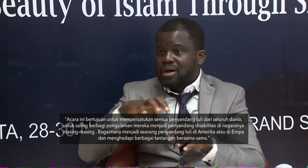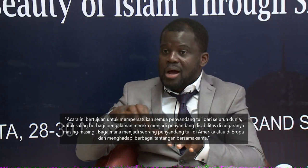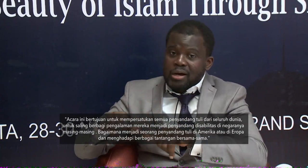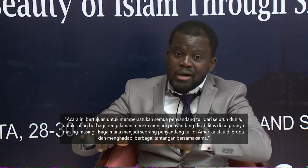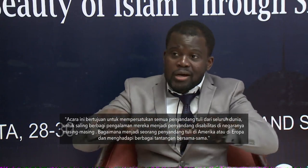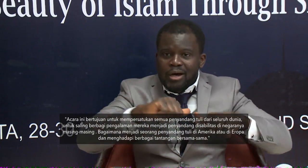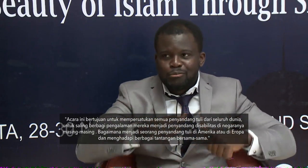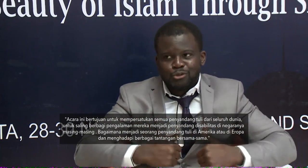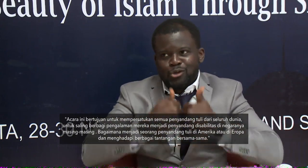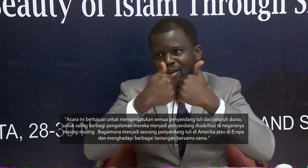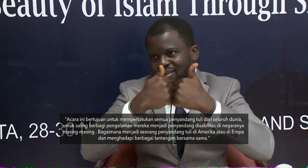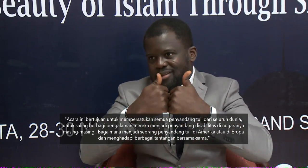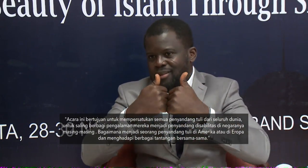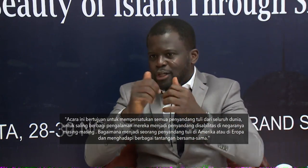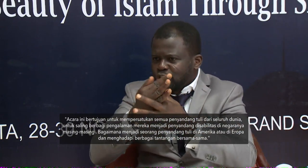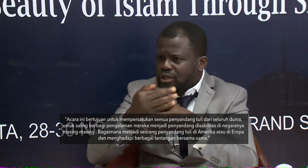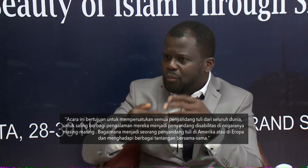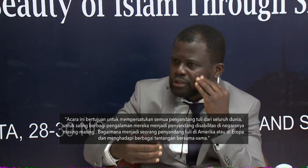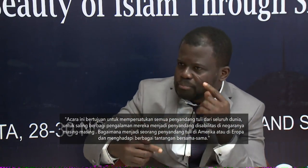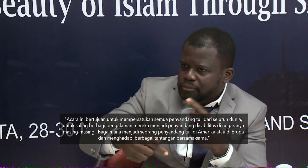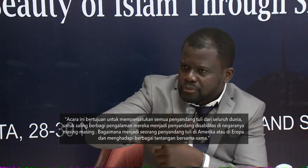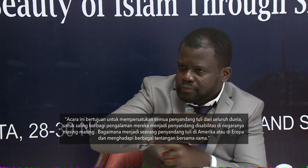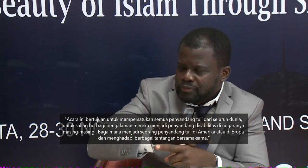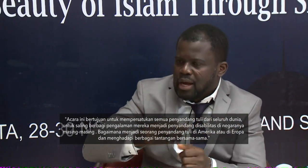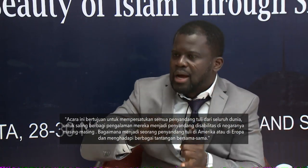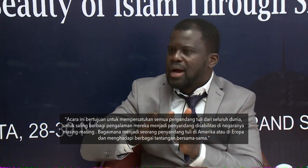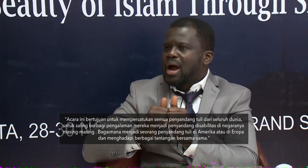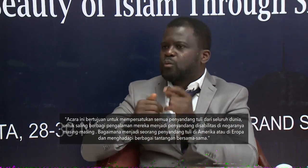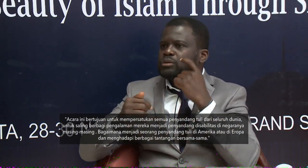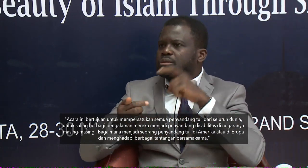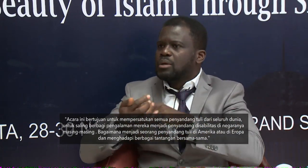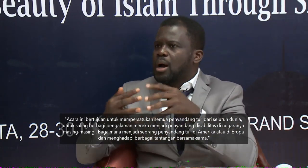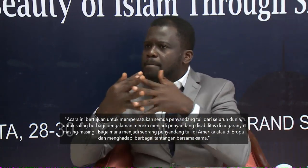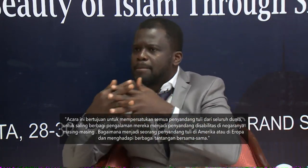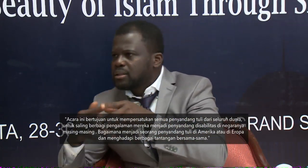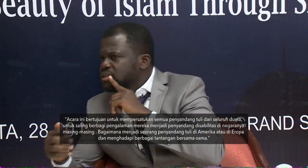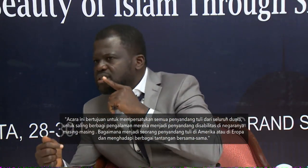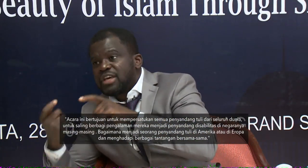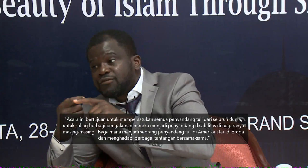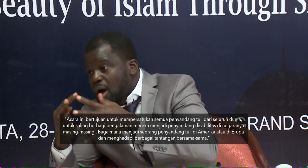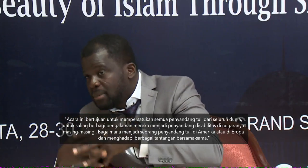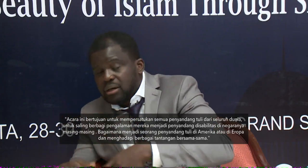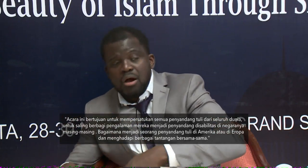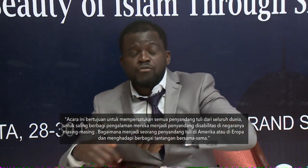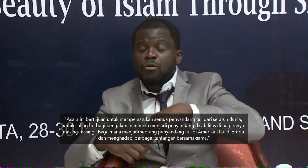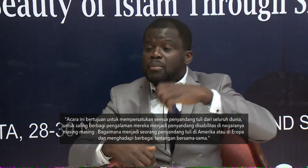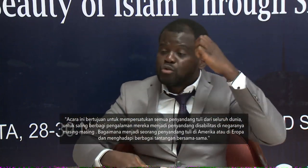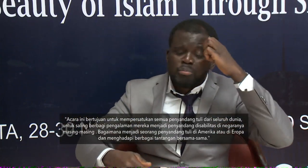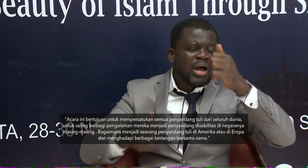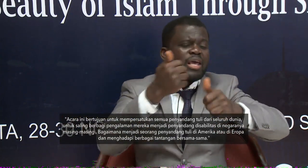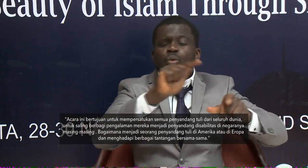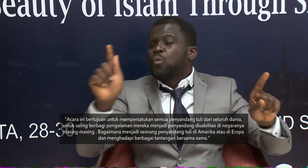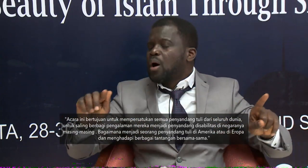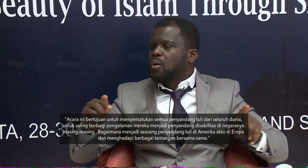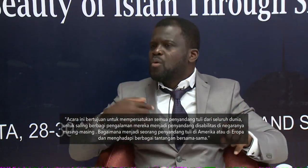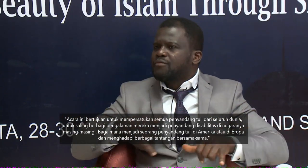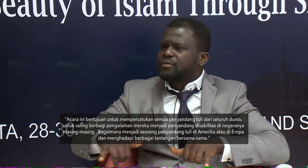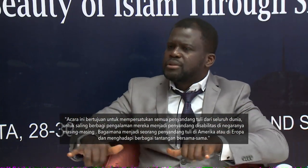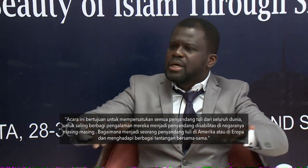that we have a similar culture and similar cultural challenges and experiences. Deaf in America, deaf in Europe, it